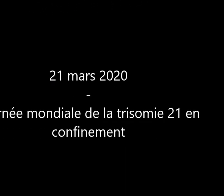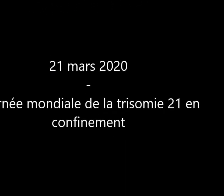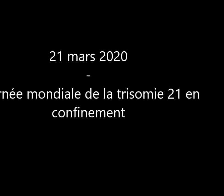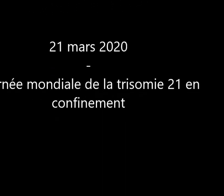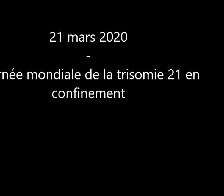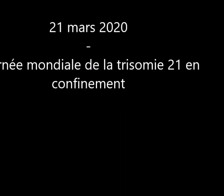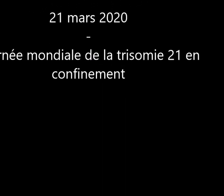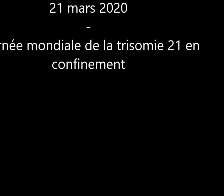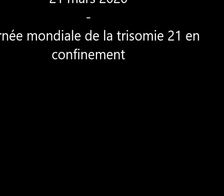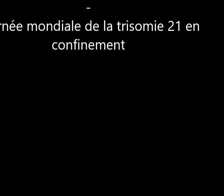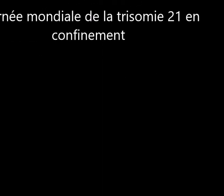Merci.